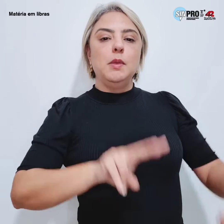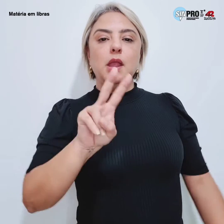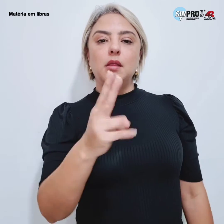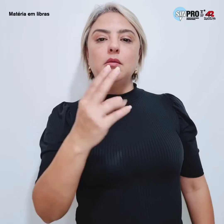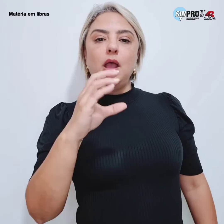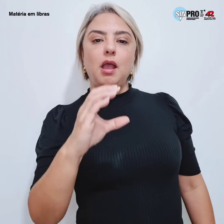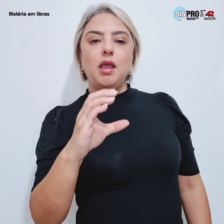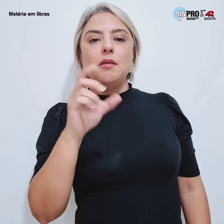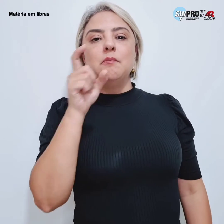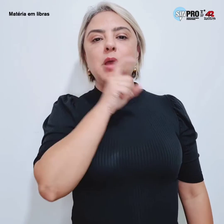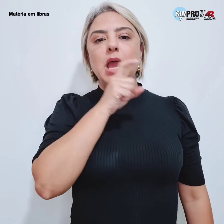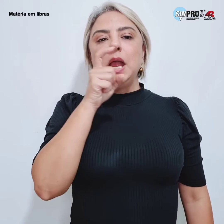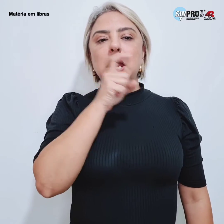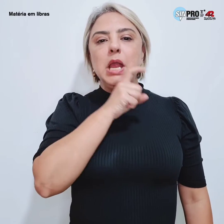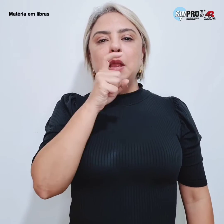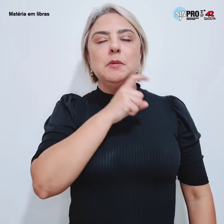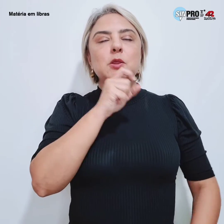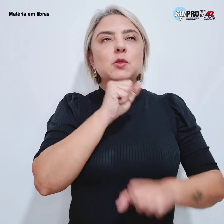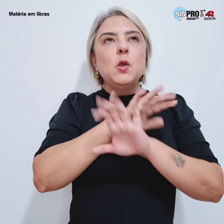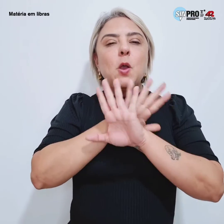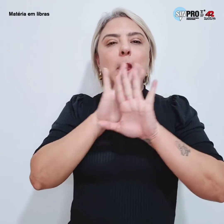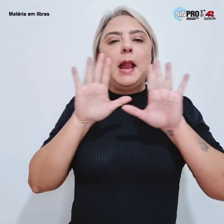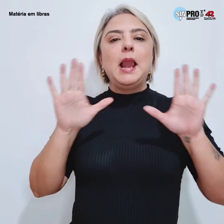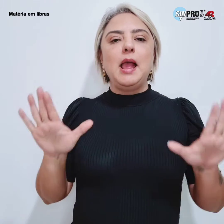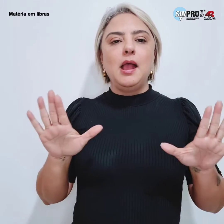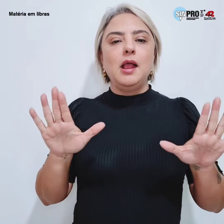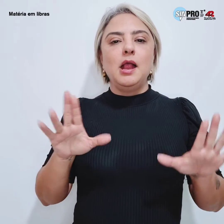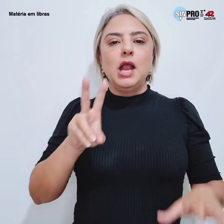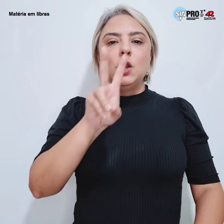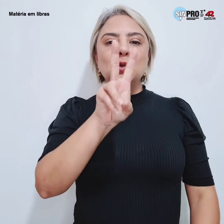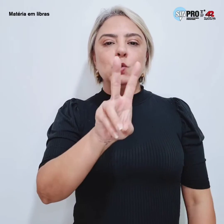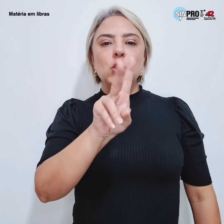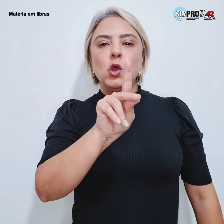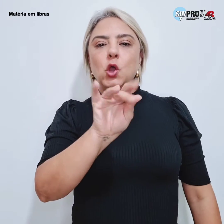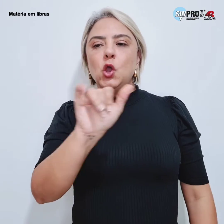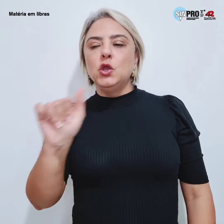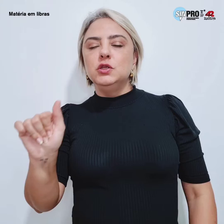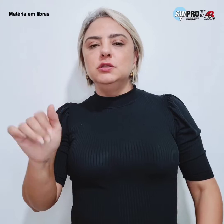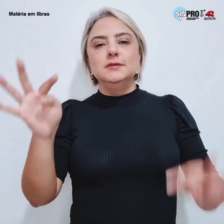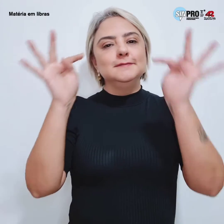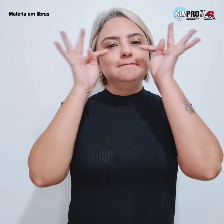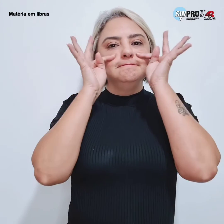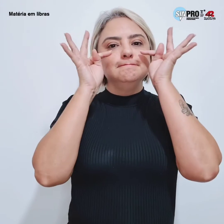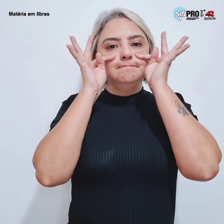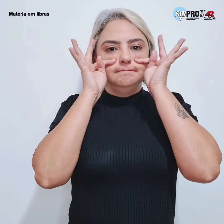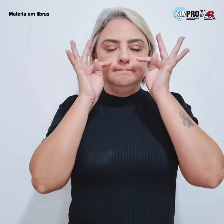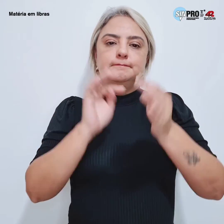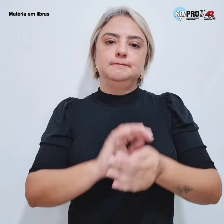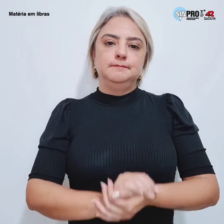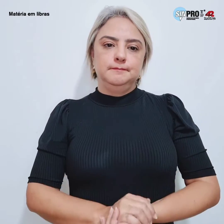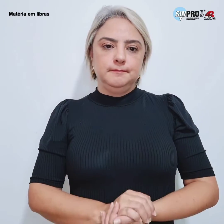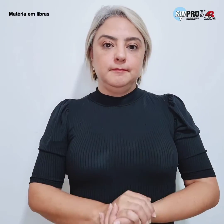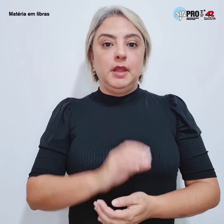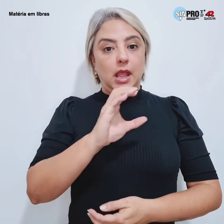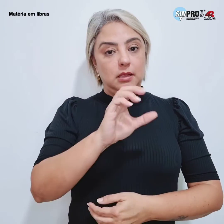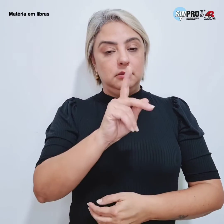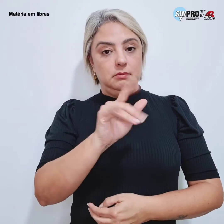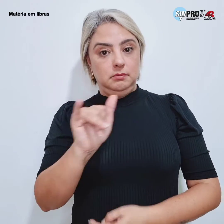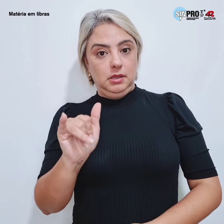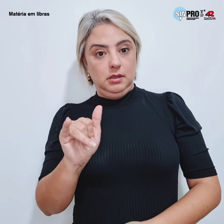mentir de forma explícita nos 2 dias em que prestou depoimento. A CPI ainda